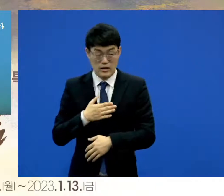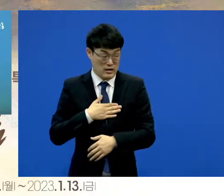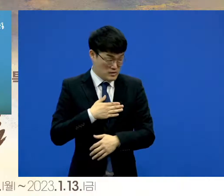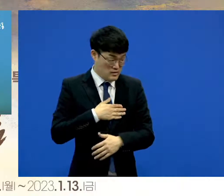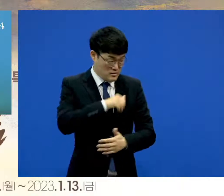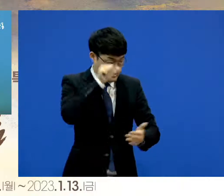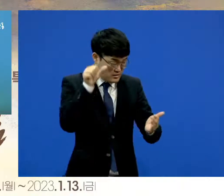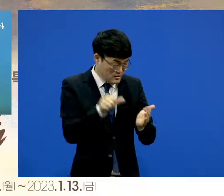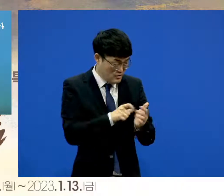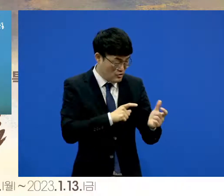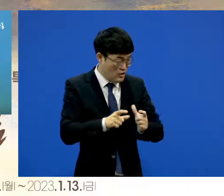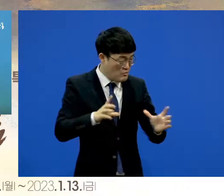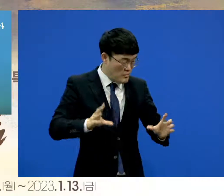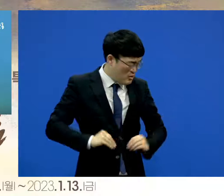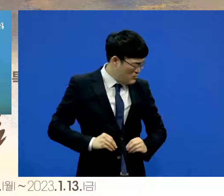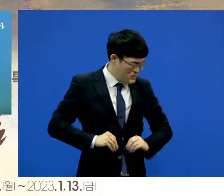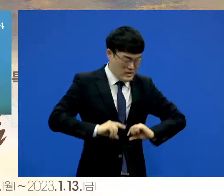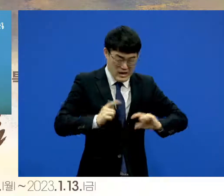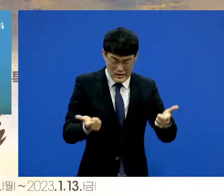돌이켰습니다.